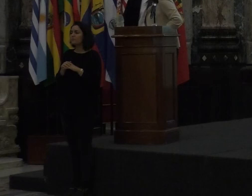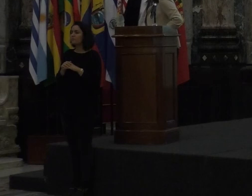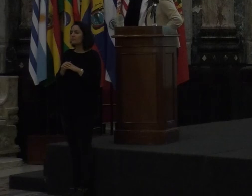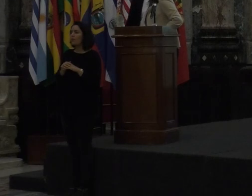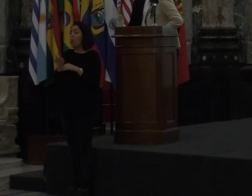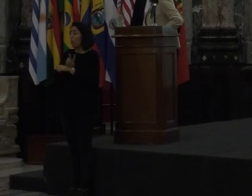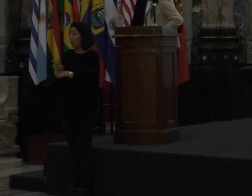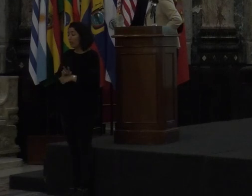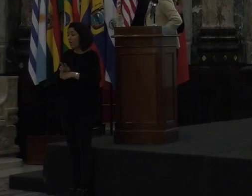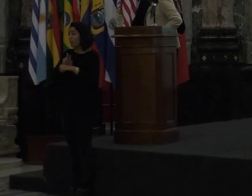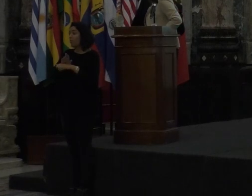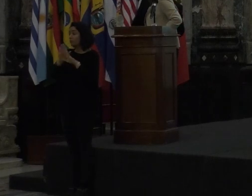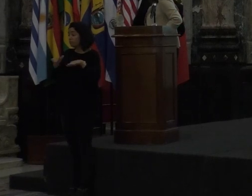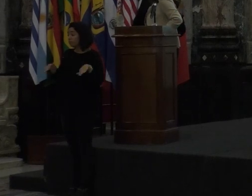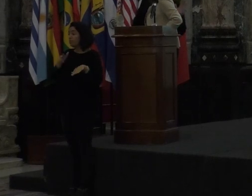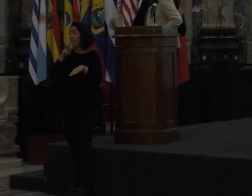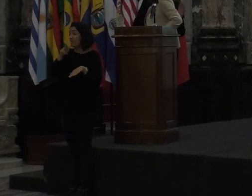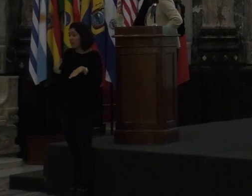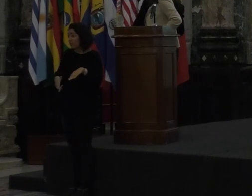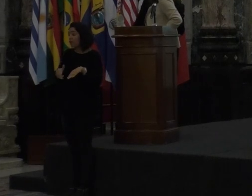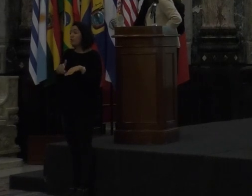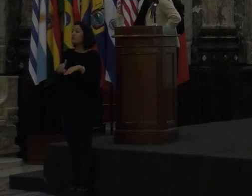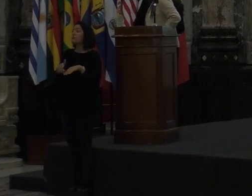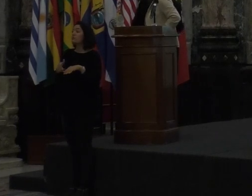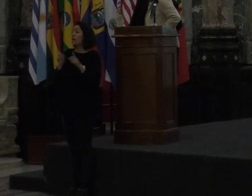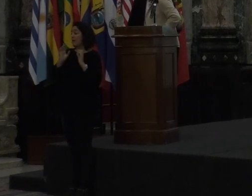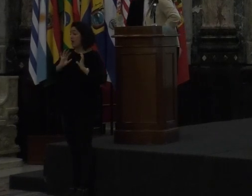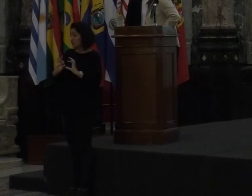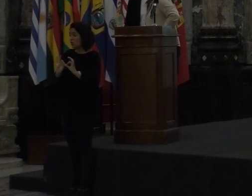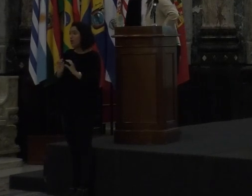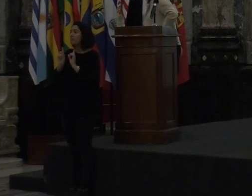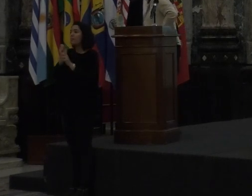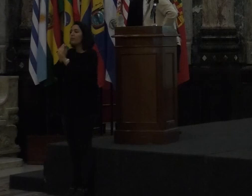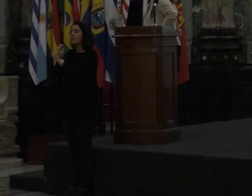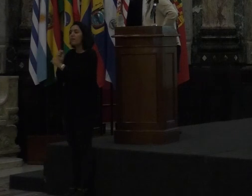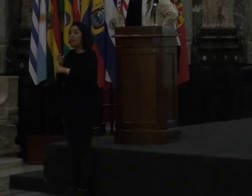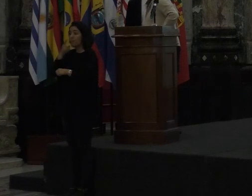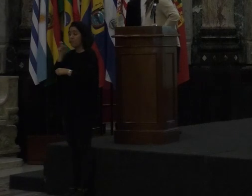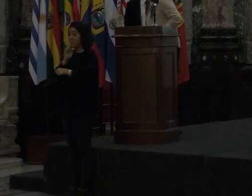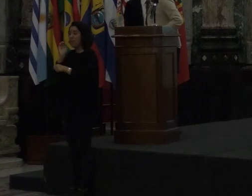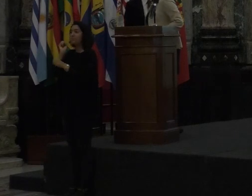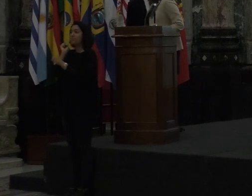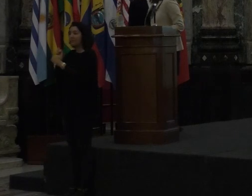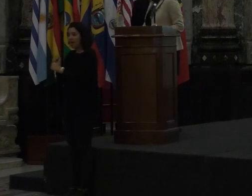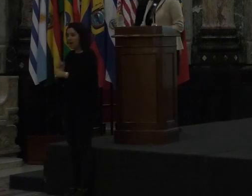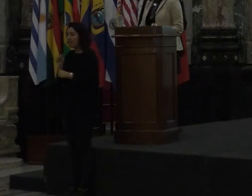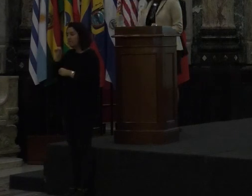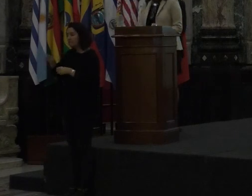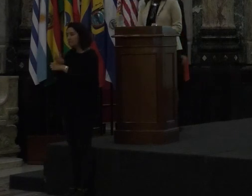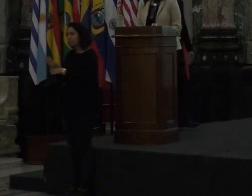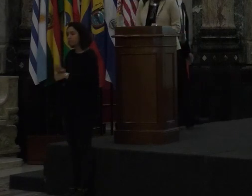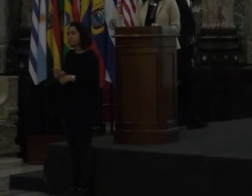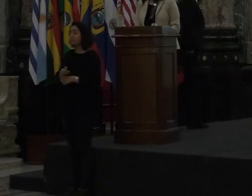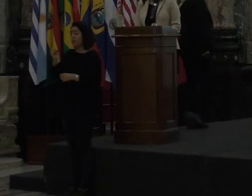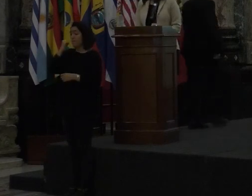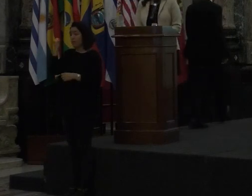hijas e hijos de personal de la Facultad en periodos de vacaciones escolares. Nos importa